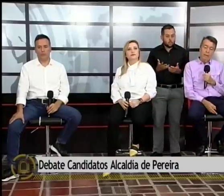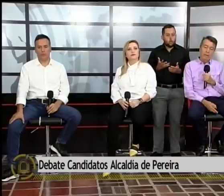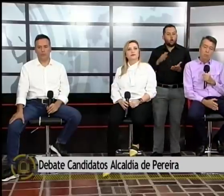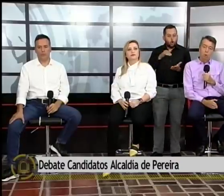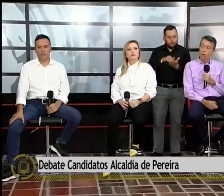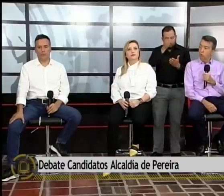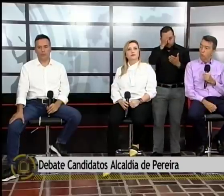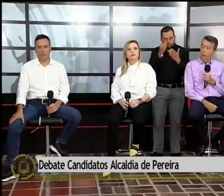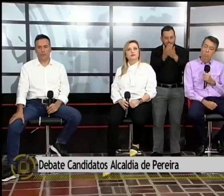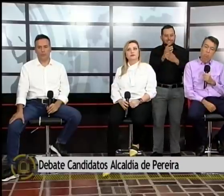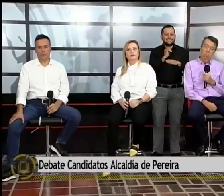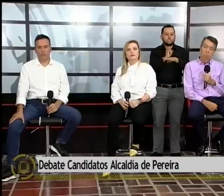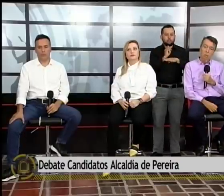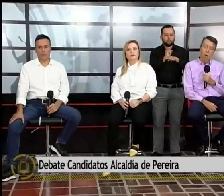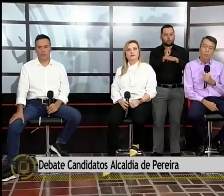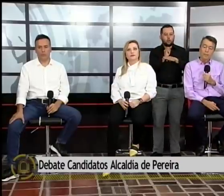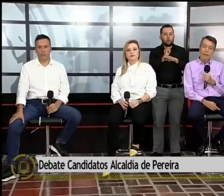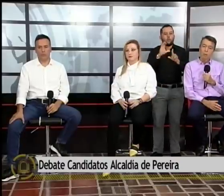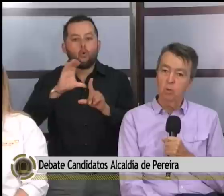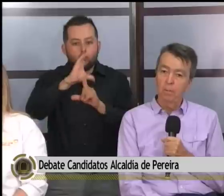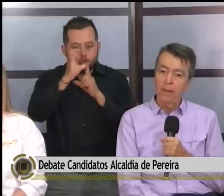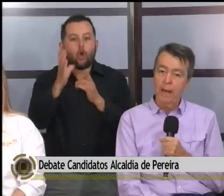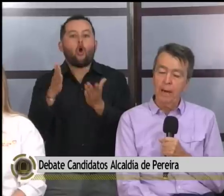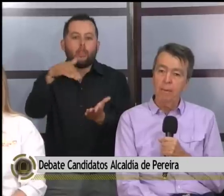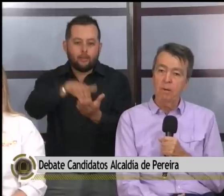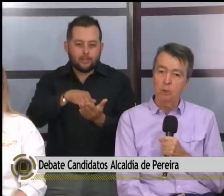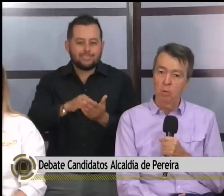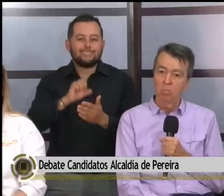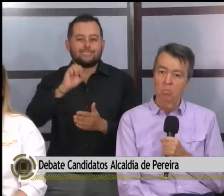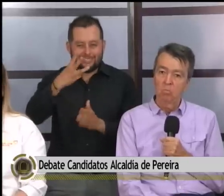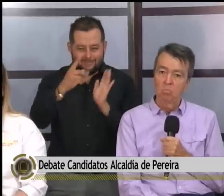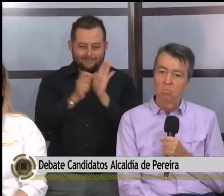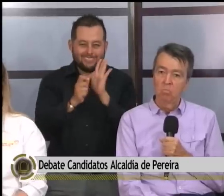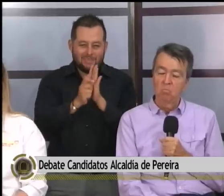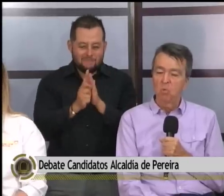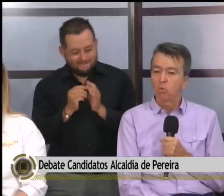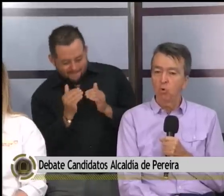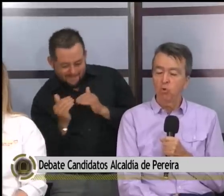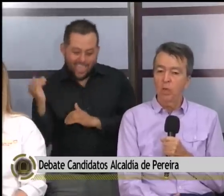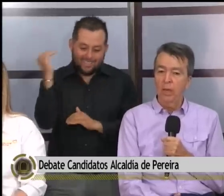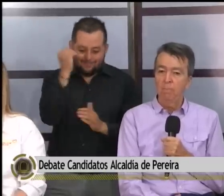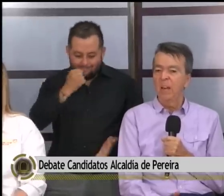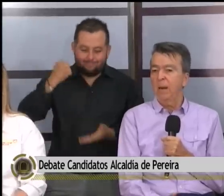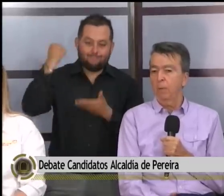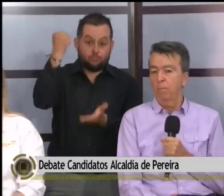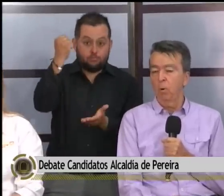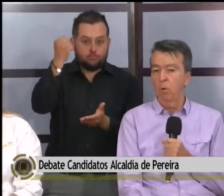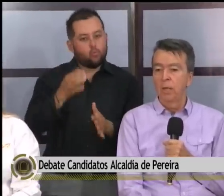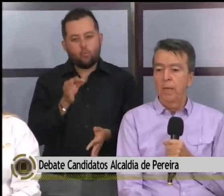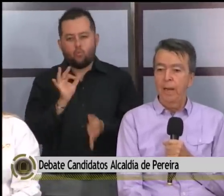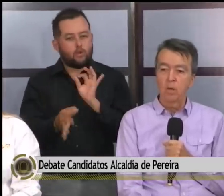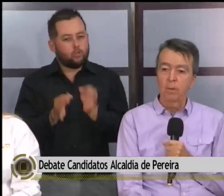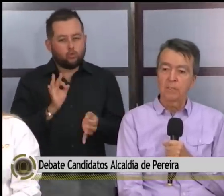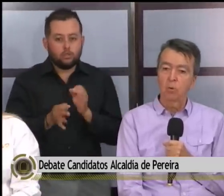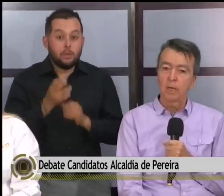nuevamente el Instituto de Cultura, aumentar o triplicar la inversión. No es justo que Pereira, por ejemplo, el año pasado se haya